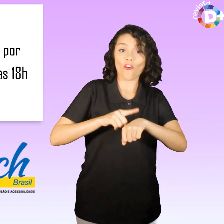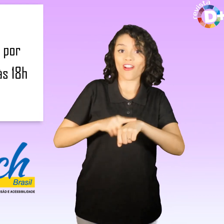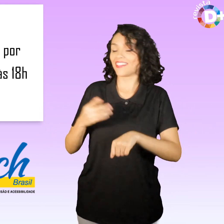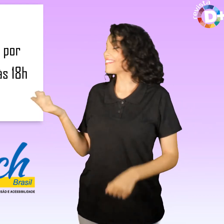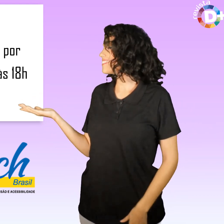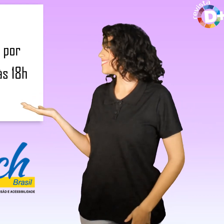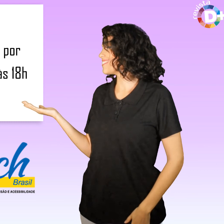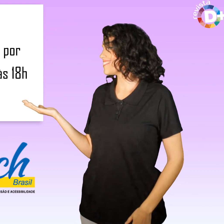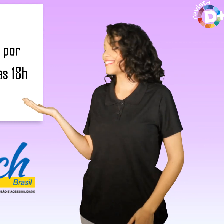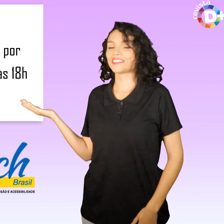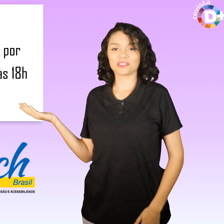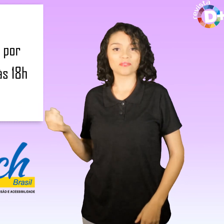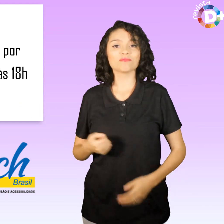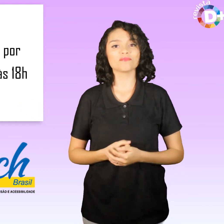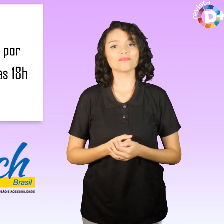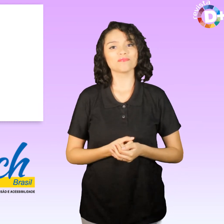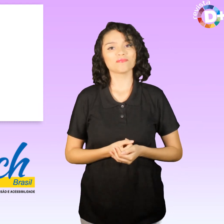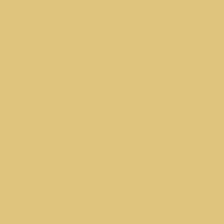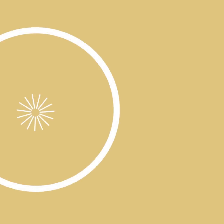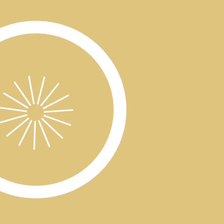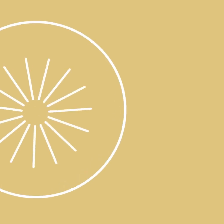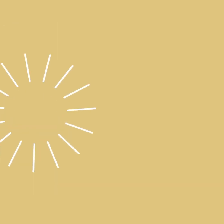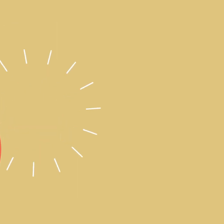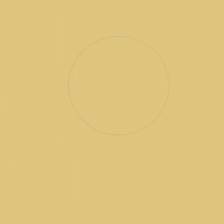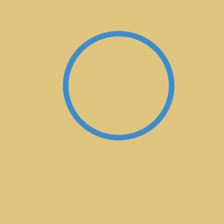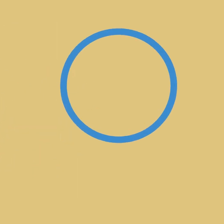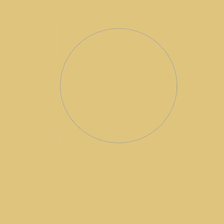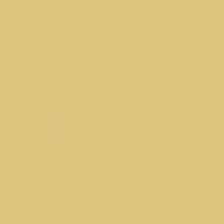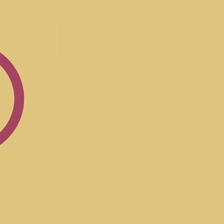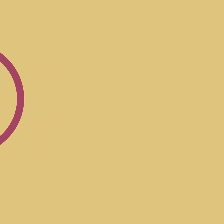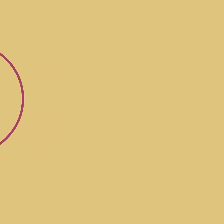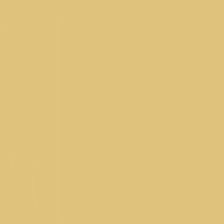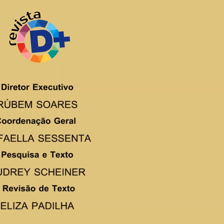18 horas.